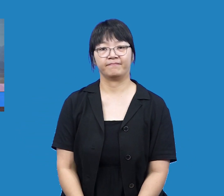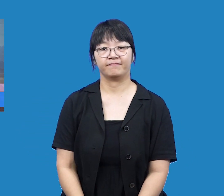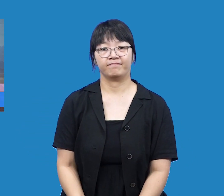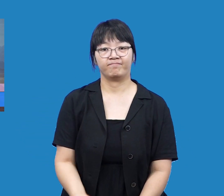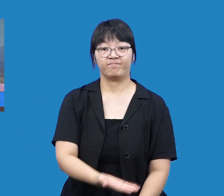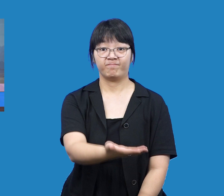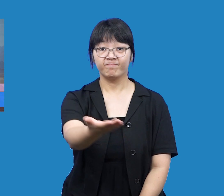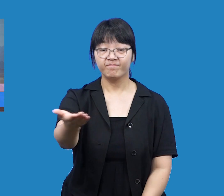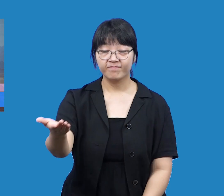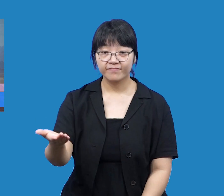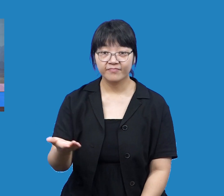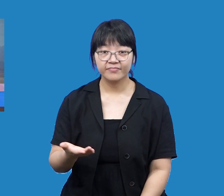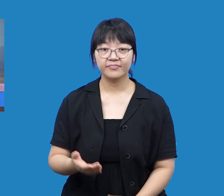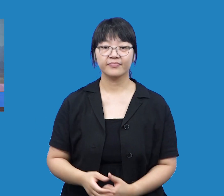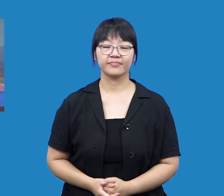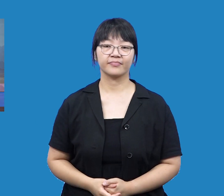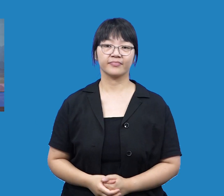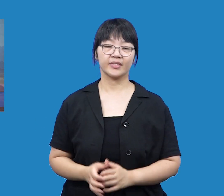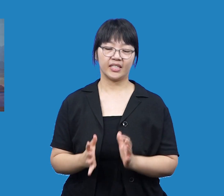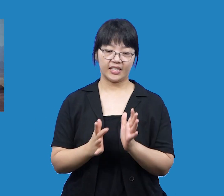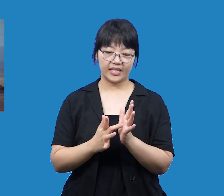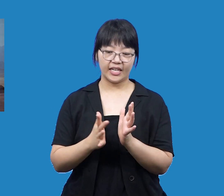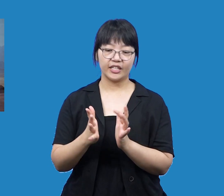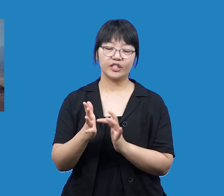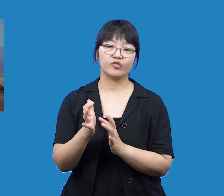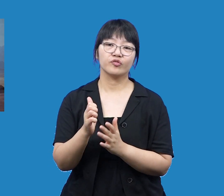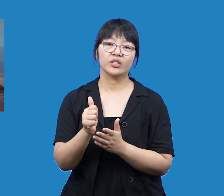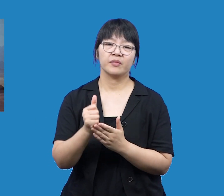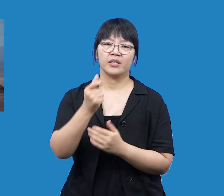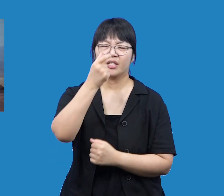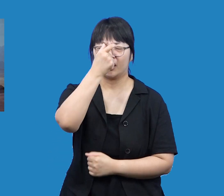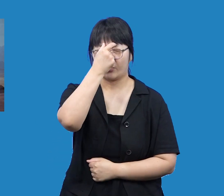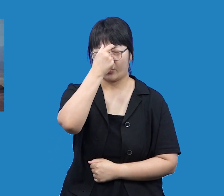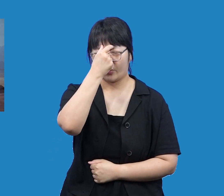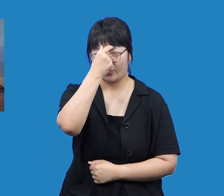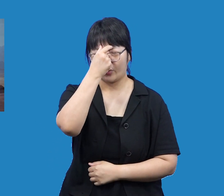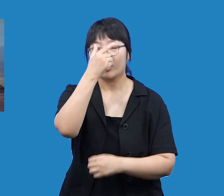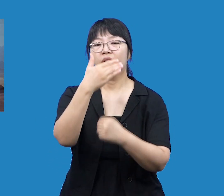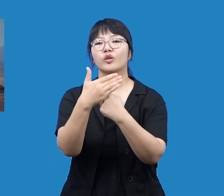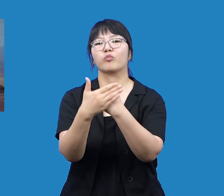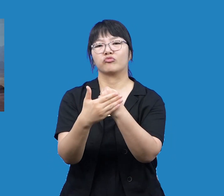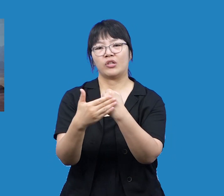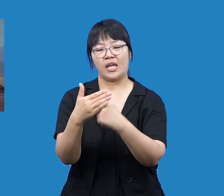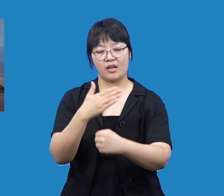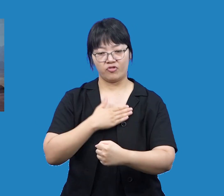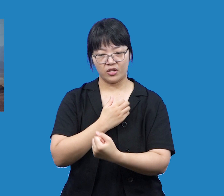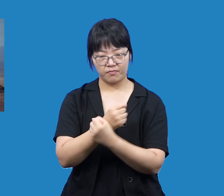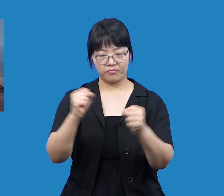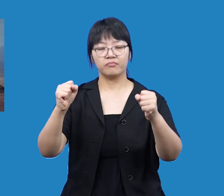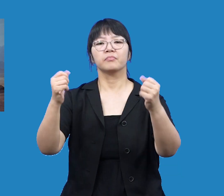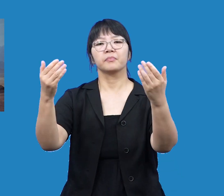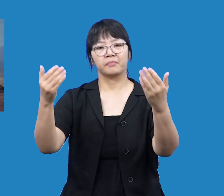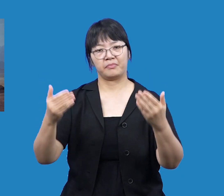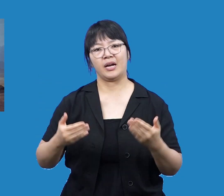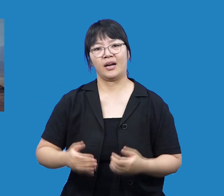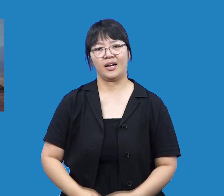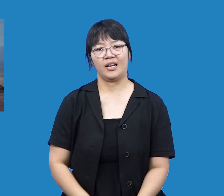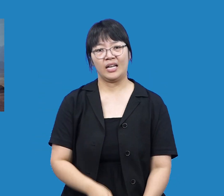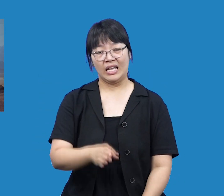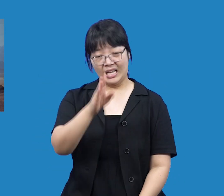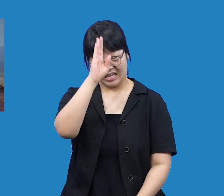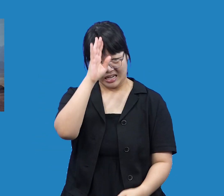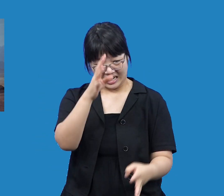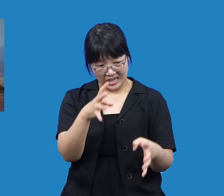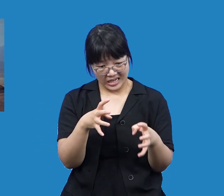사랑하는 여러분, 바로 이 예수님의 기도 때문에 저와 여러분이 우리가 용서받고 나병보다